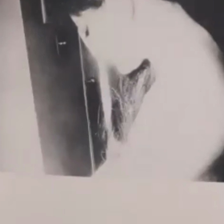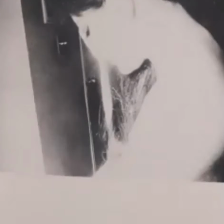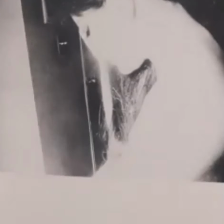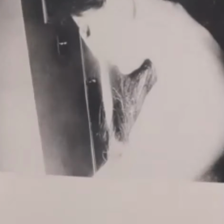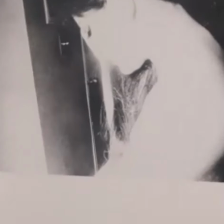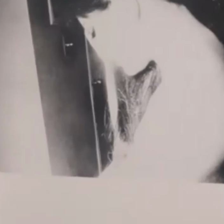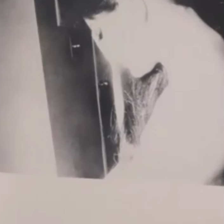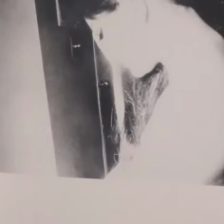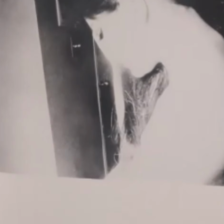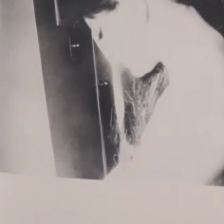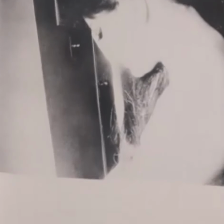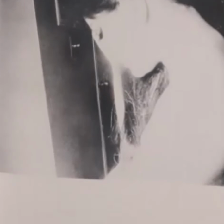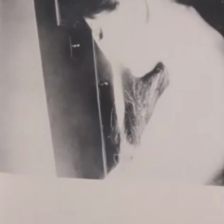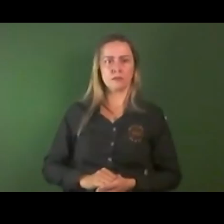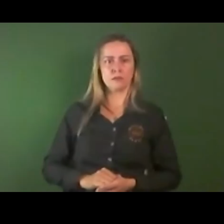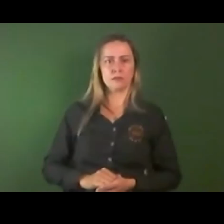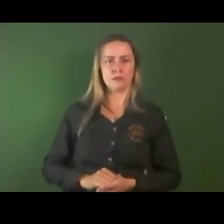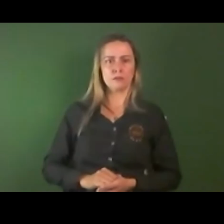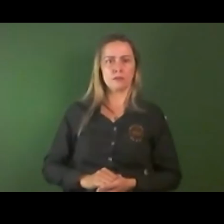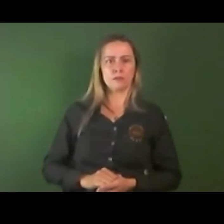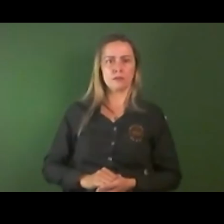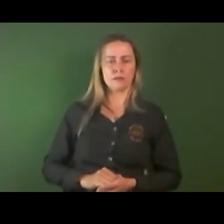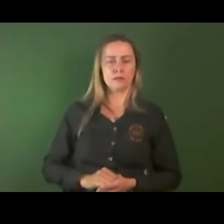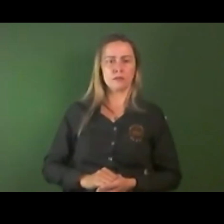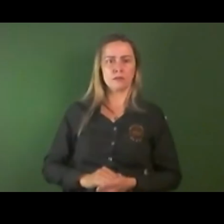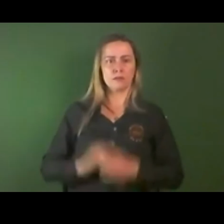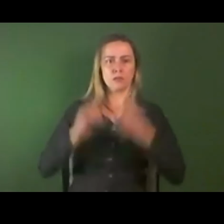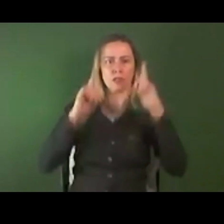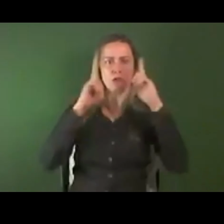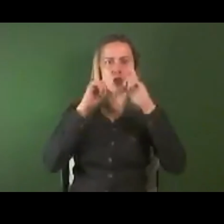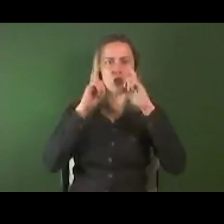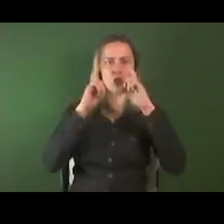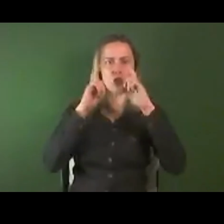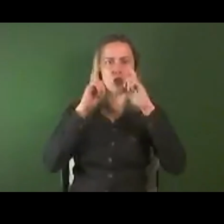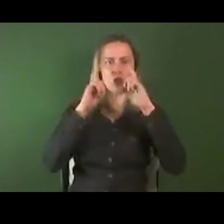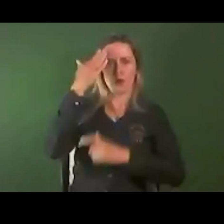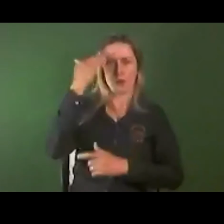Essa foto, que é uma foto super famosa, foi para esse livro.